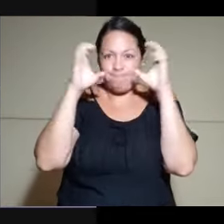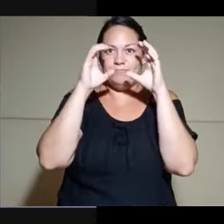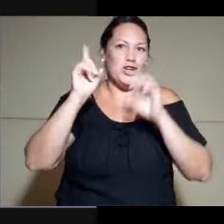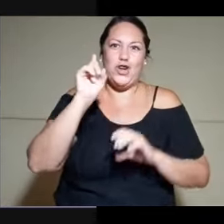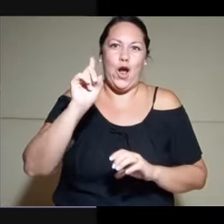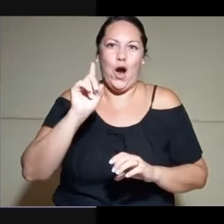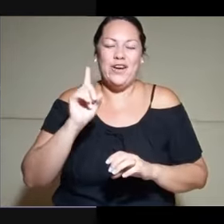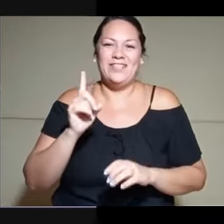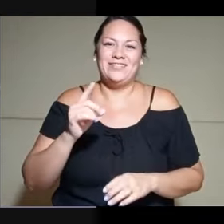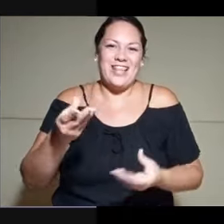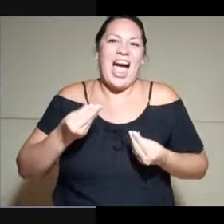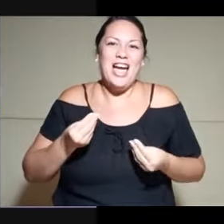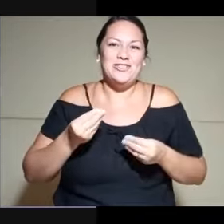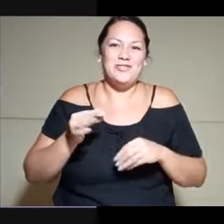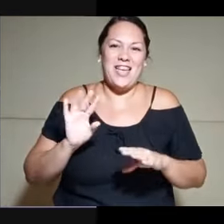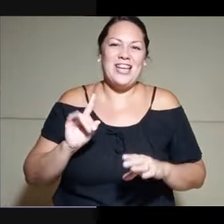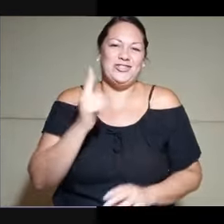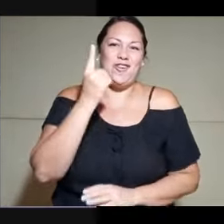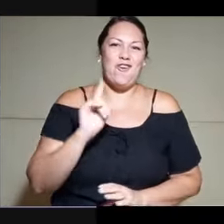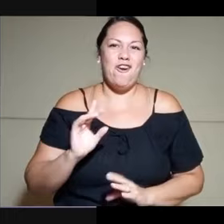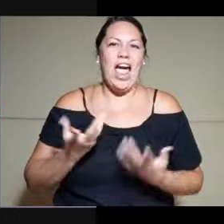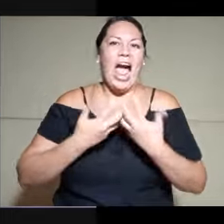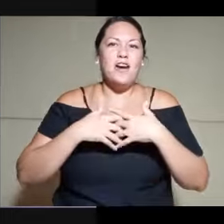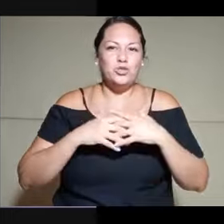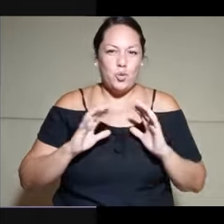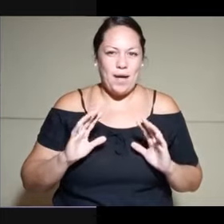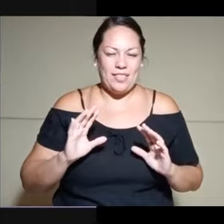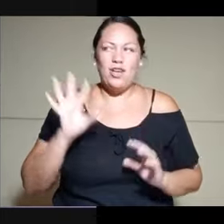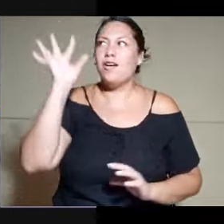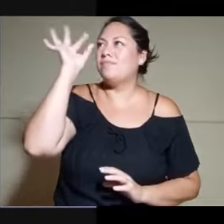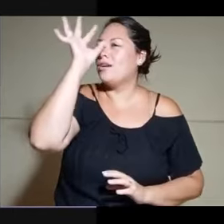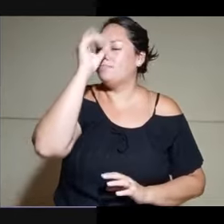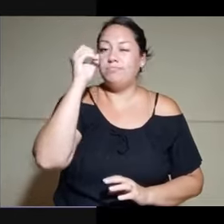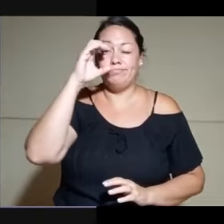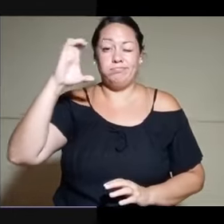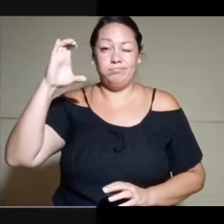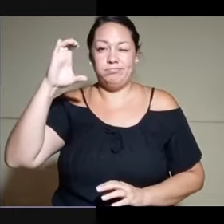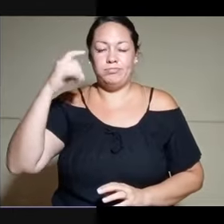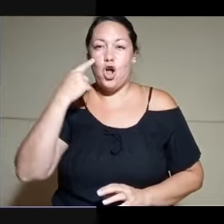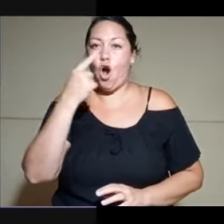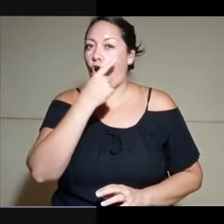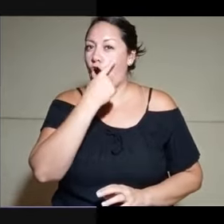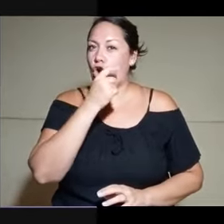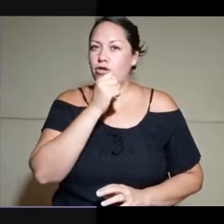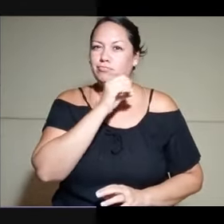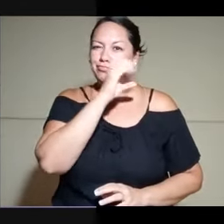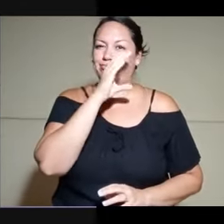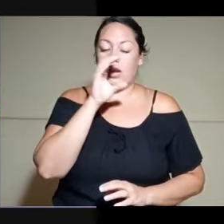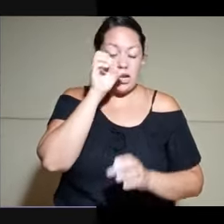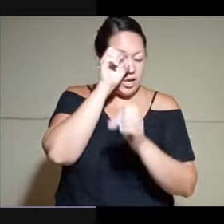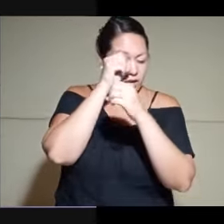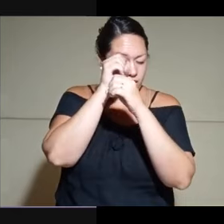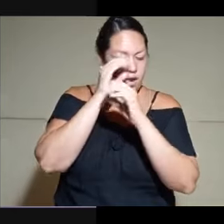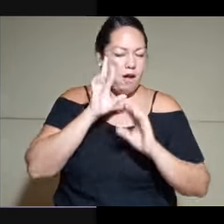pupila. Es involuntaria, fíjense, ustedes no la dilatan, ustedes no dicen, a ver, voy a dilatar la pupila. y no lo hacen voluntariamente, es involuntario.